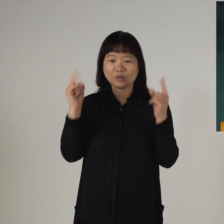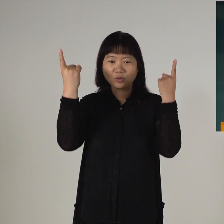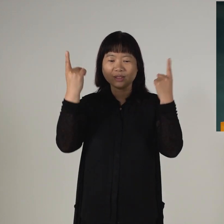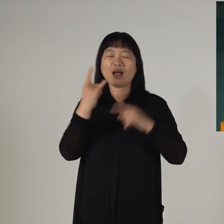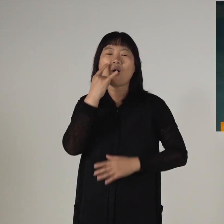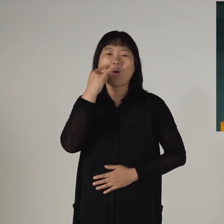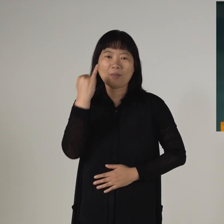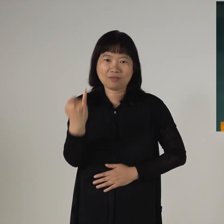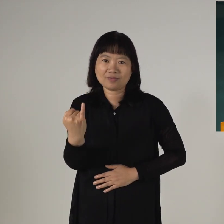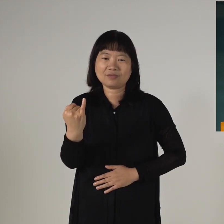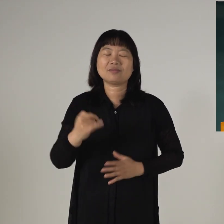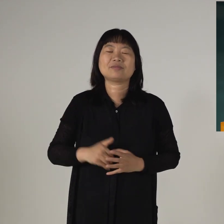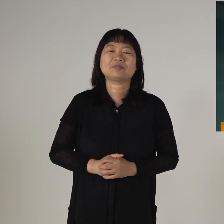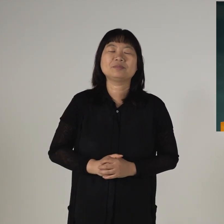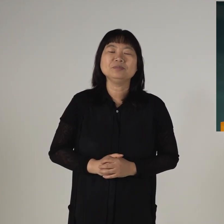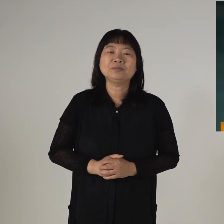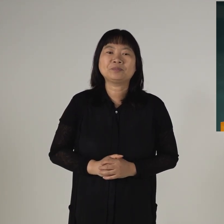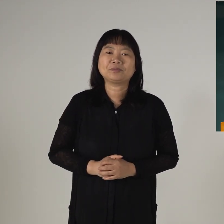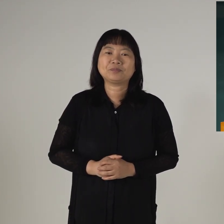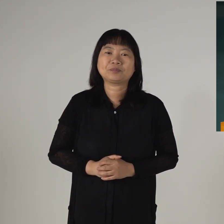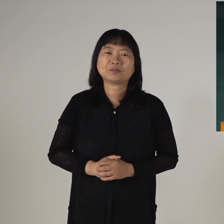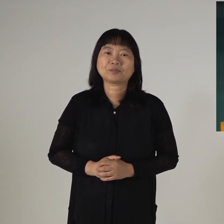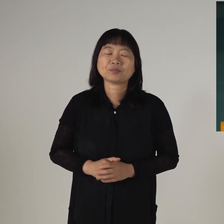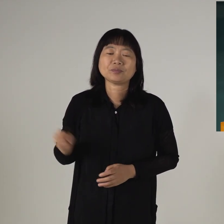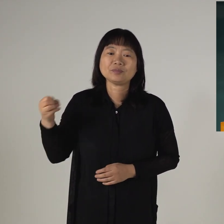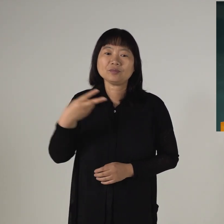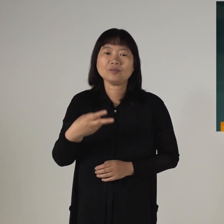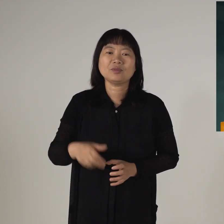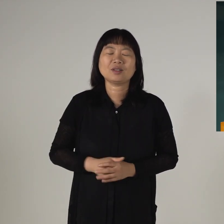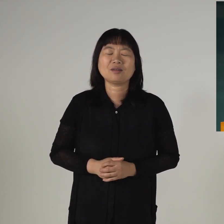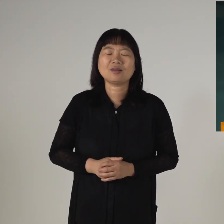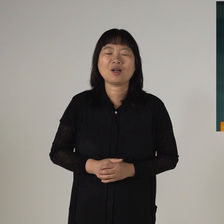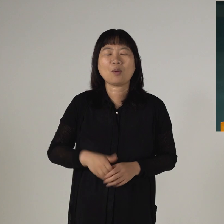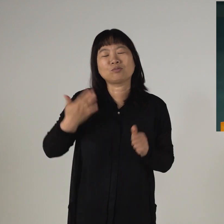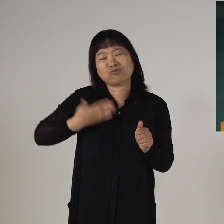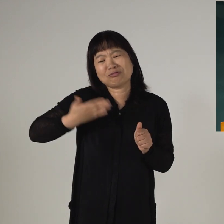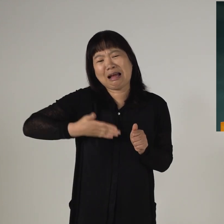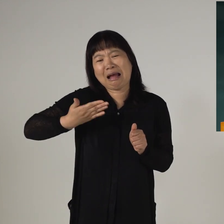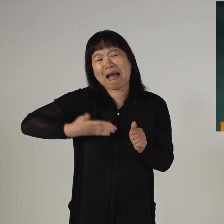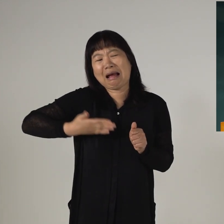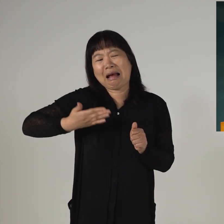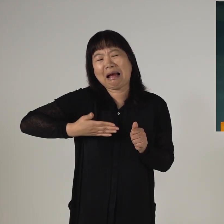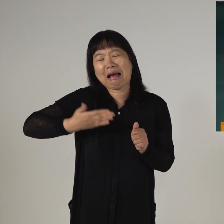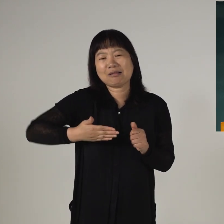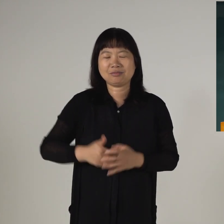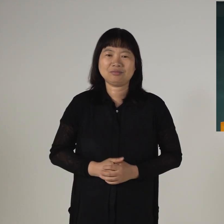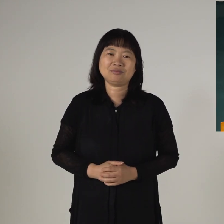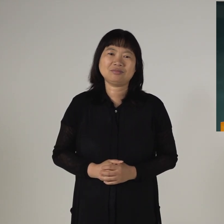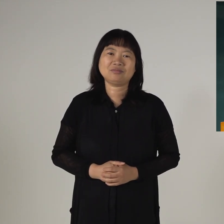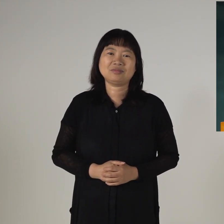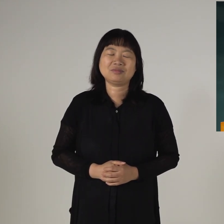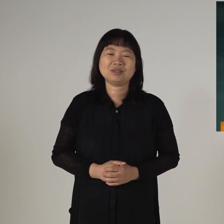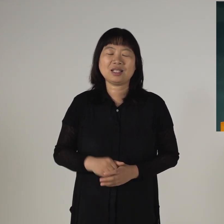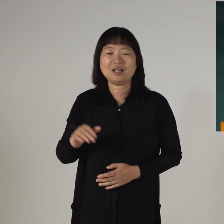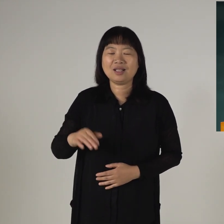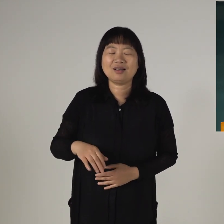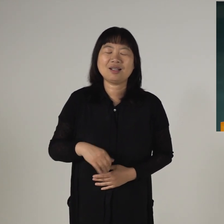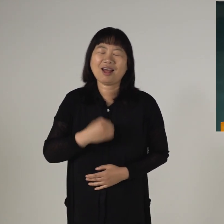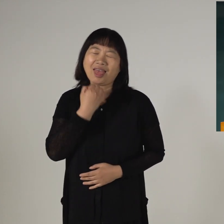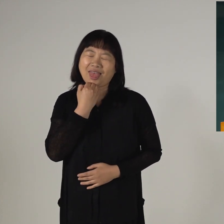동시에 어머니예요. 그리고 이제 청탁을 해요. 우리가 좀 우스갯소리로